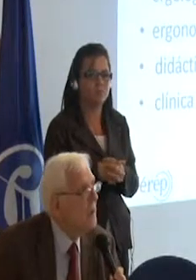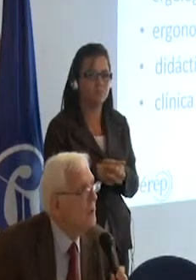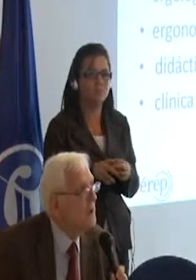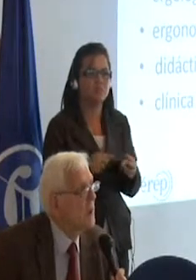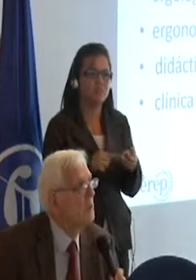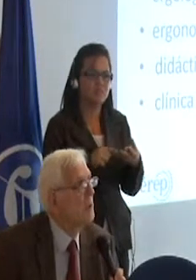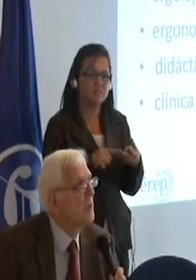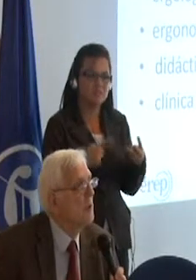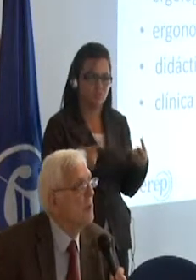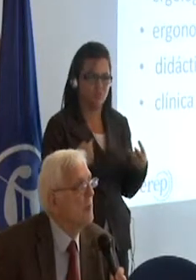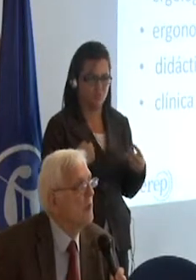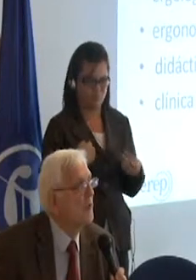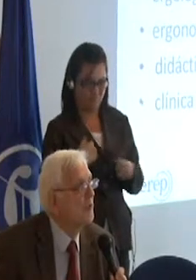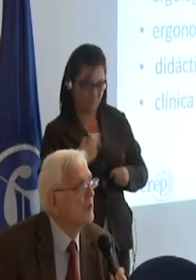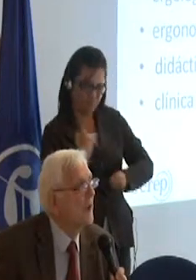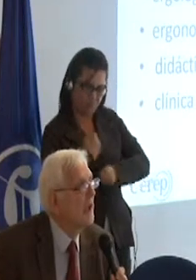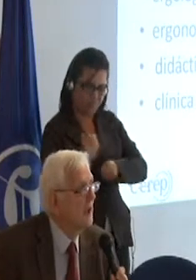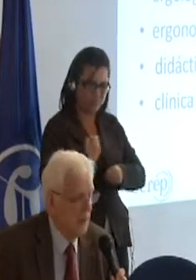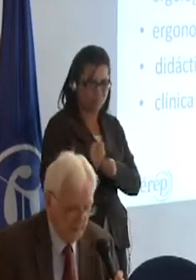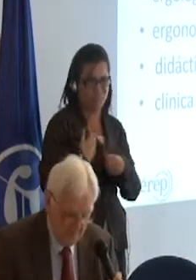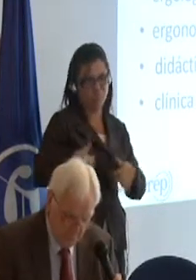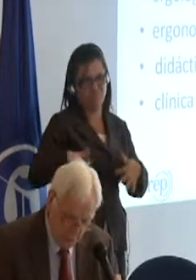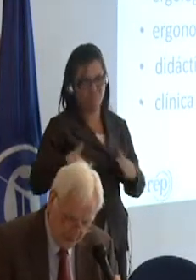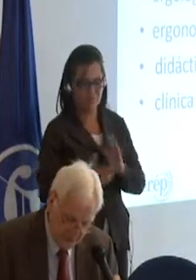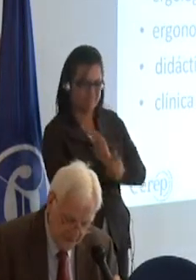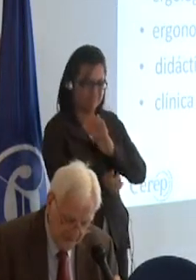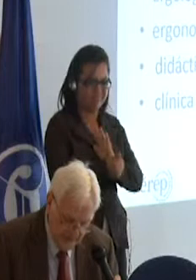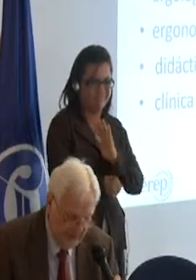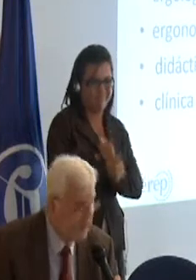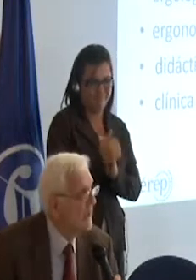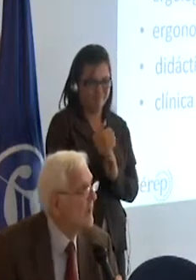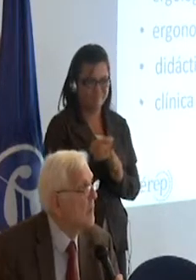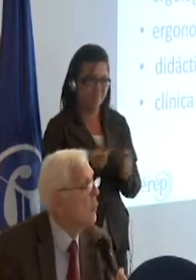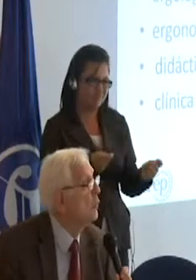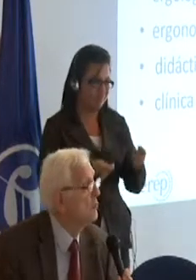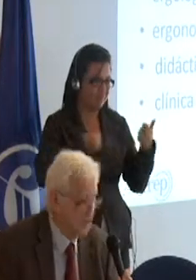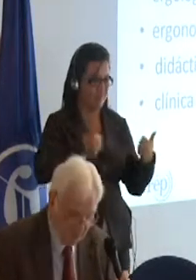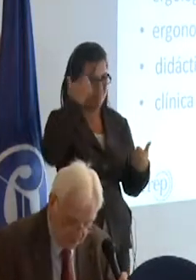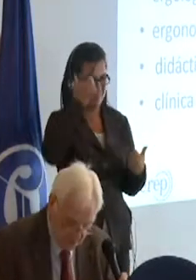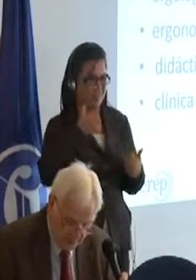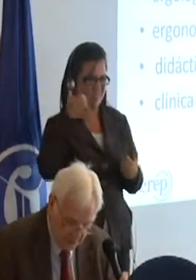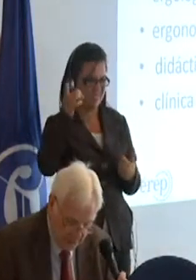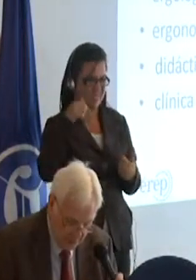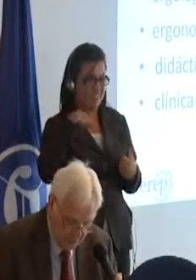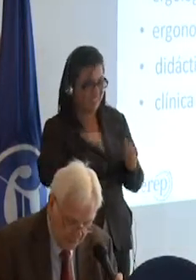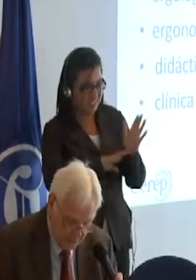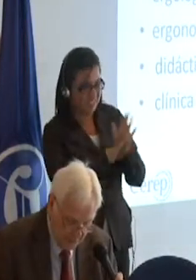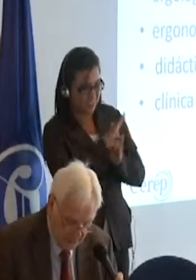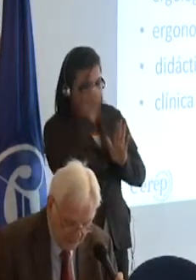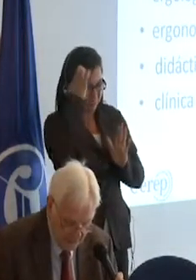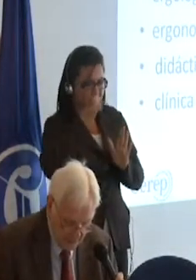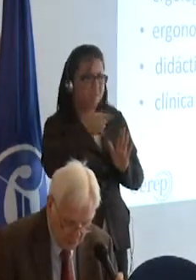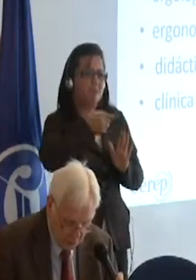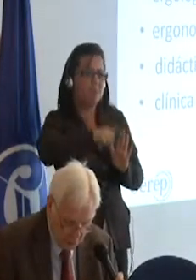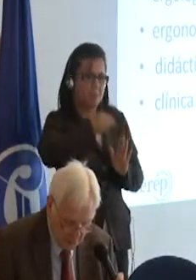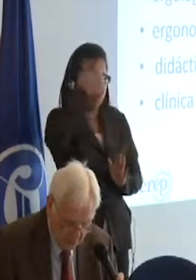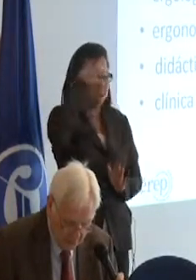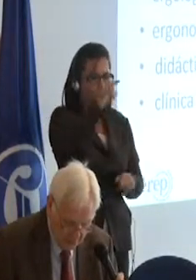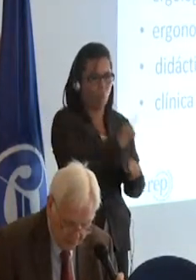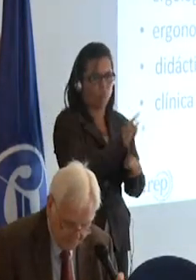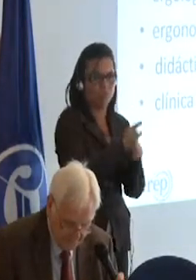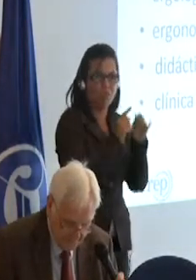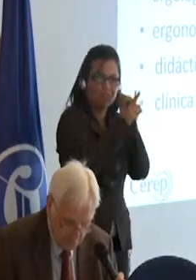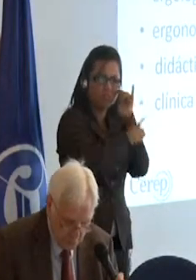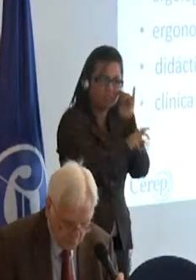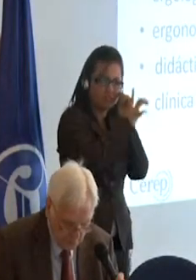o dominio profesional. El término de desarrollo profesional también es un término científico